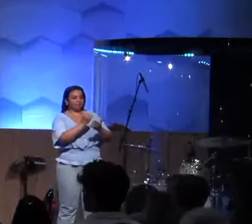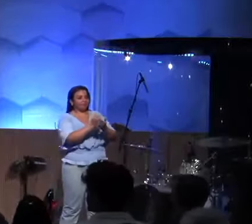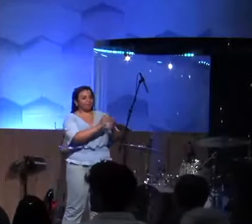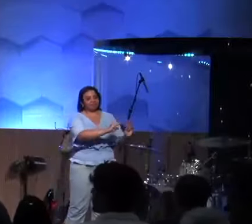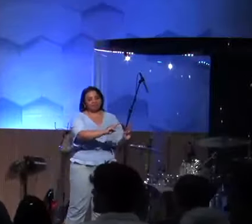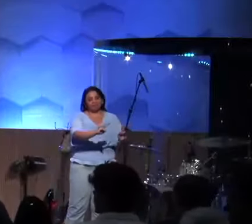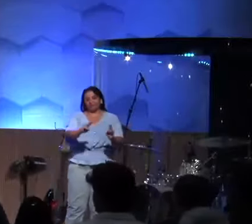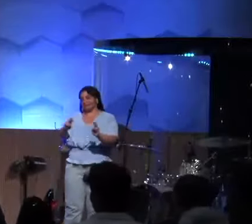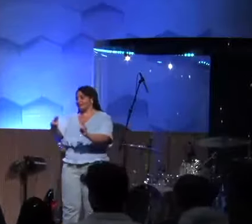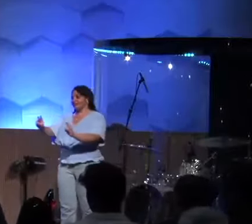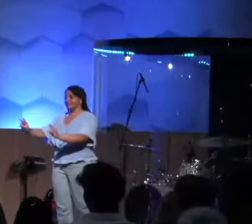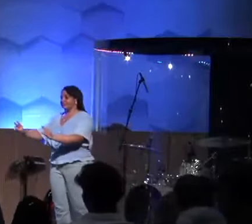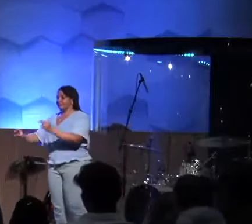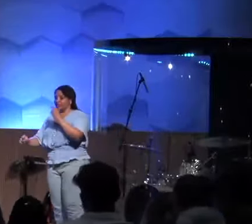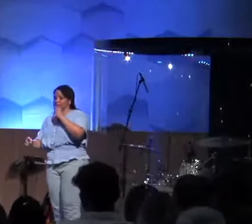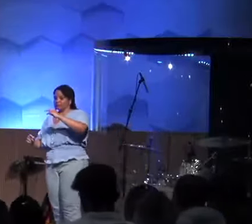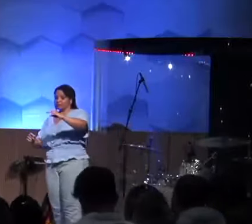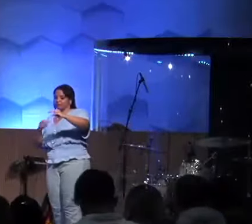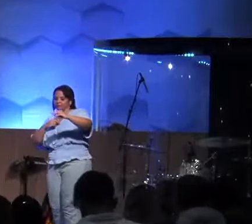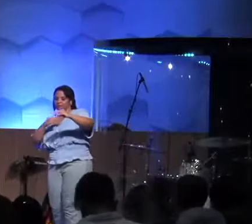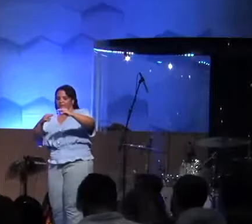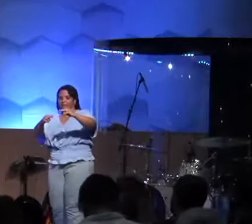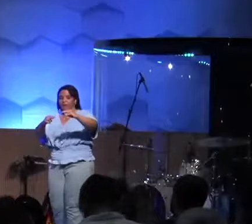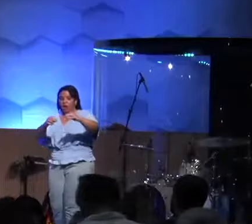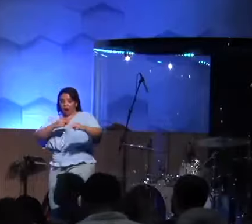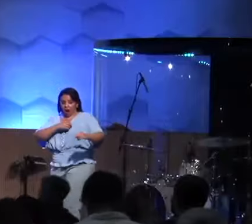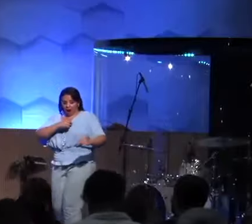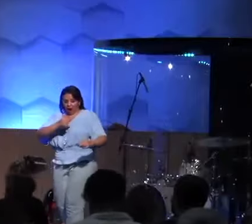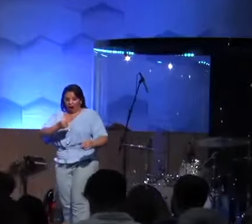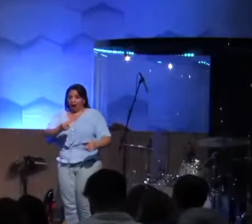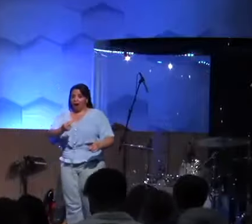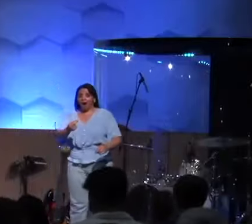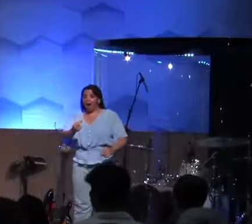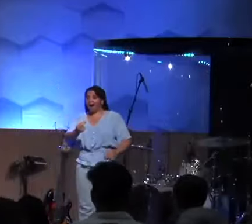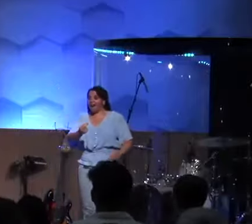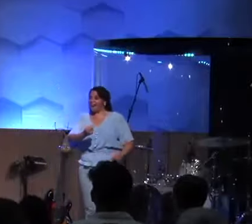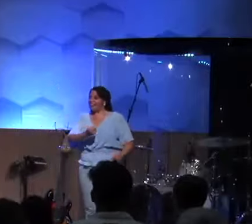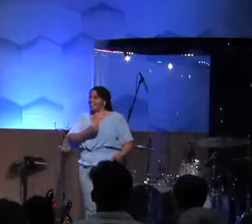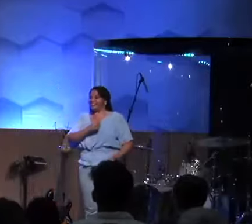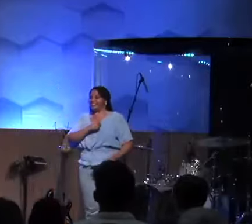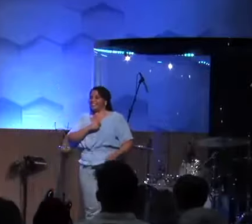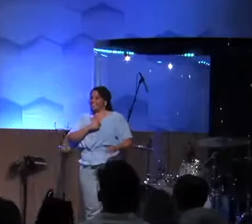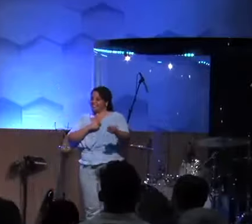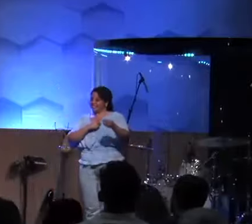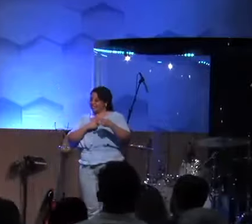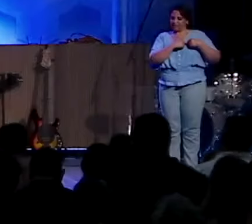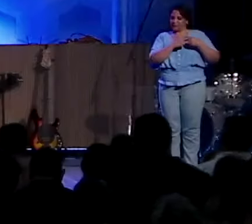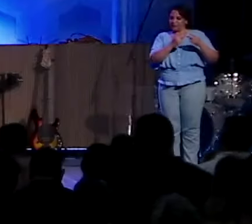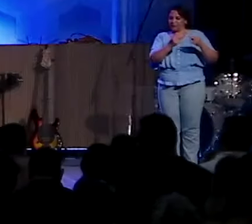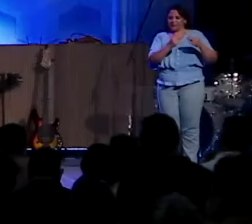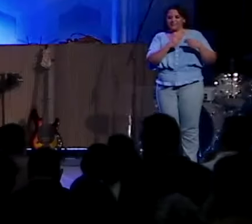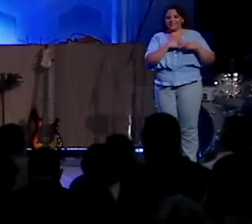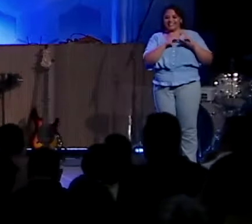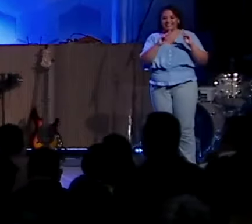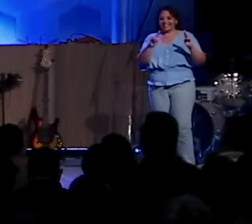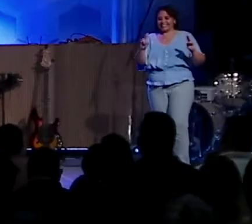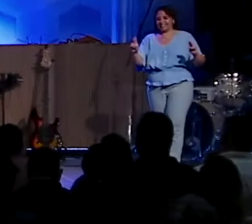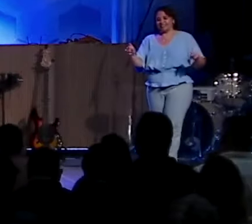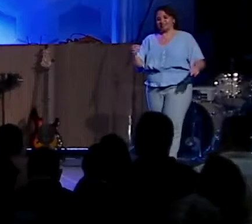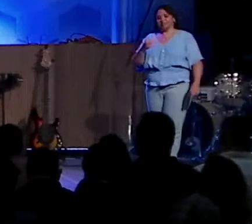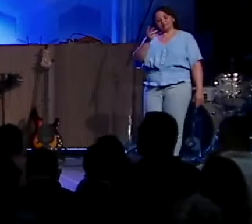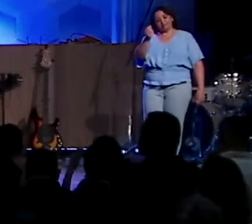não tenho nada mas o que Deus quer você tem ele quer seu coração ele quer encher seu coração de amor pela causa chamar o